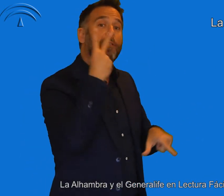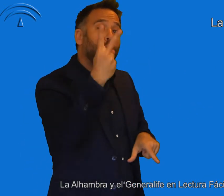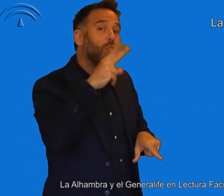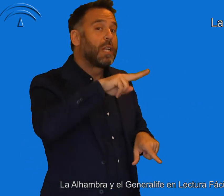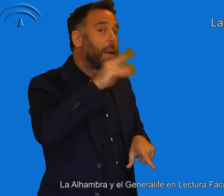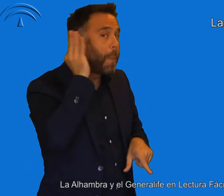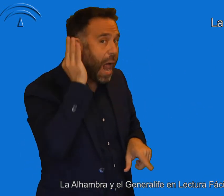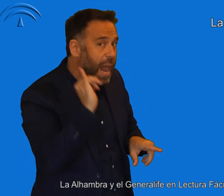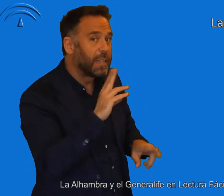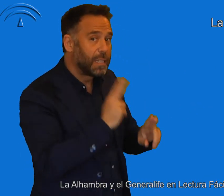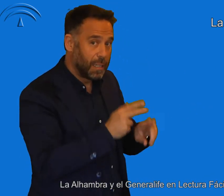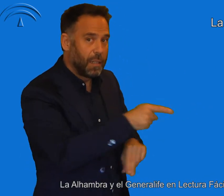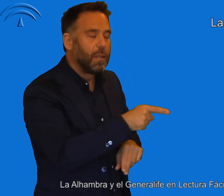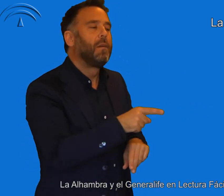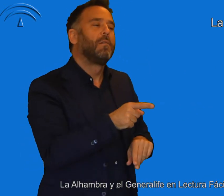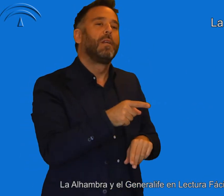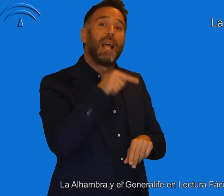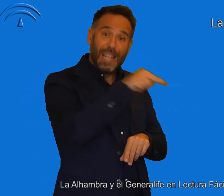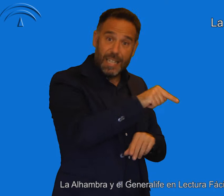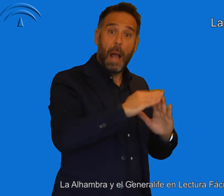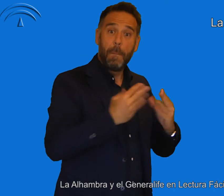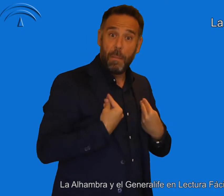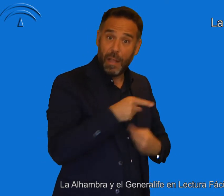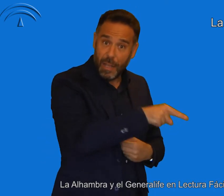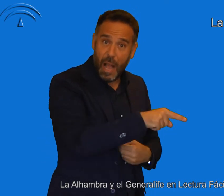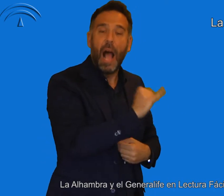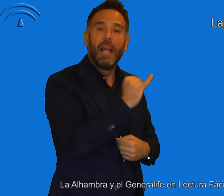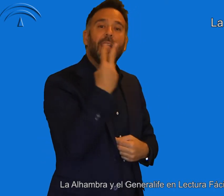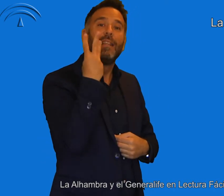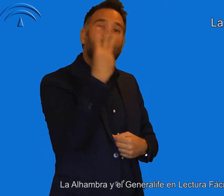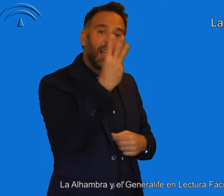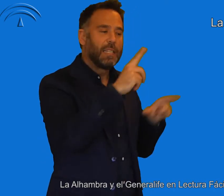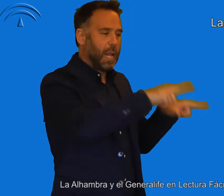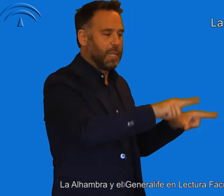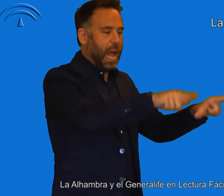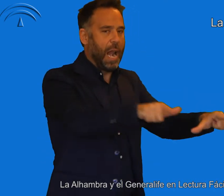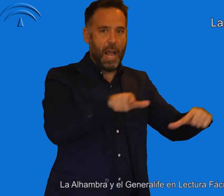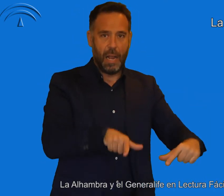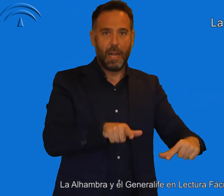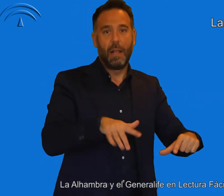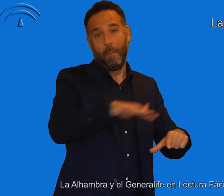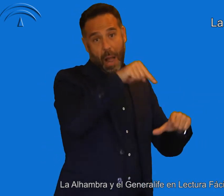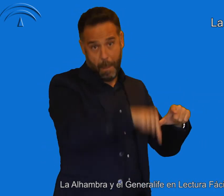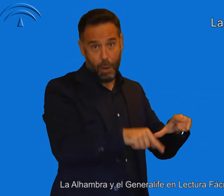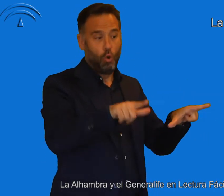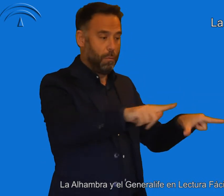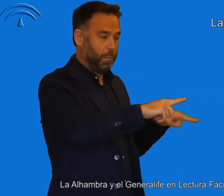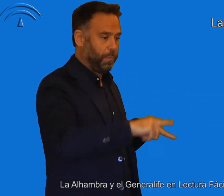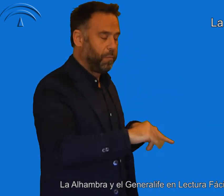a la otra vivienda del Palacio de los Leones. Esta vivienda tiene 3 dependencias en la planta baja: la sala de las